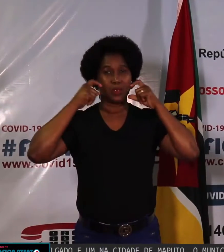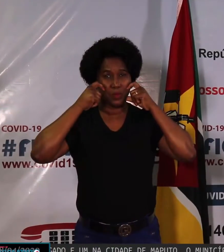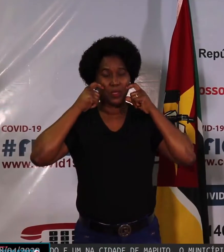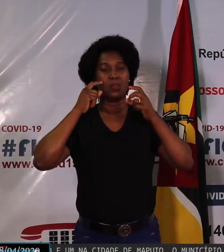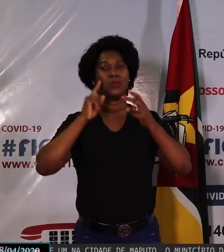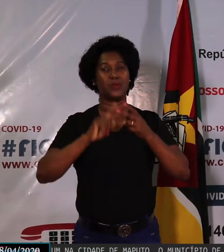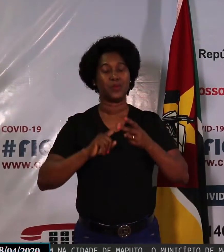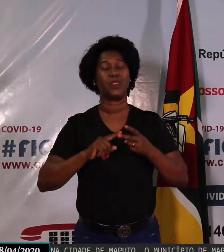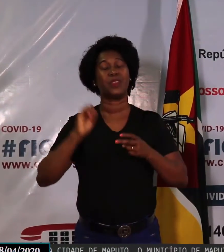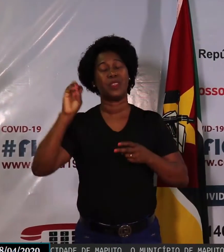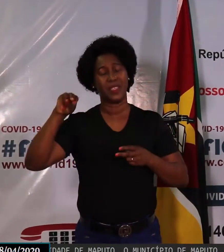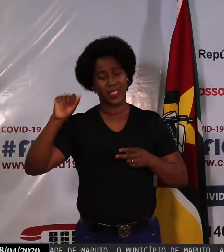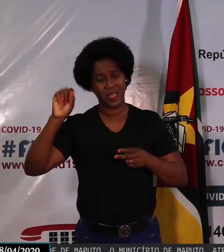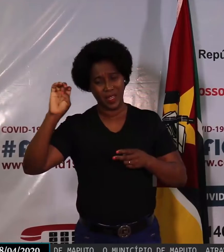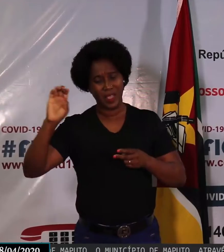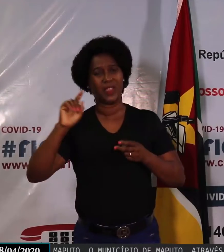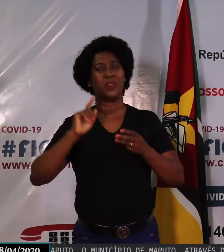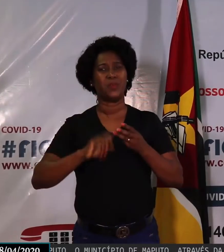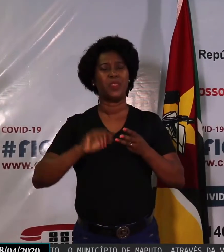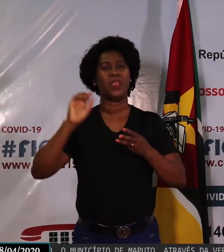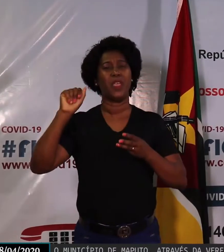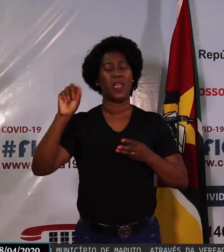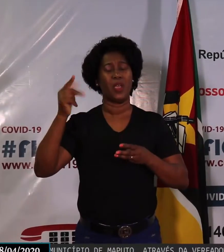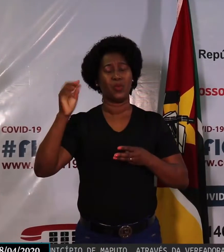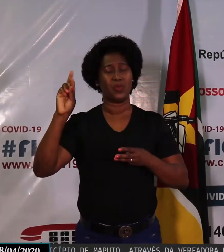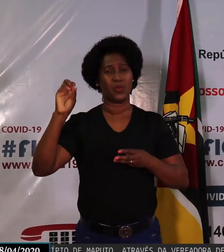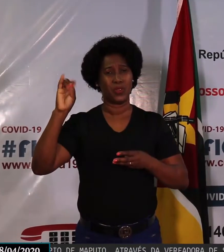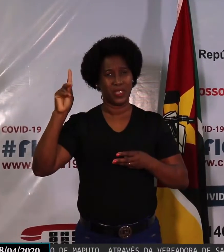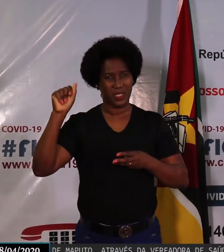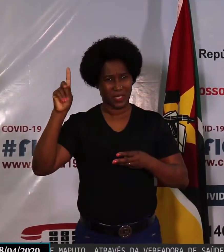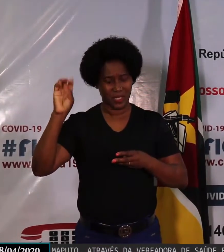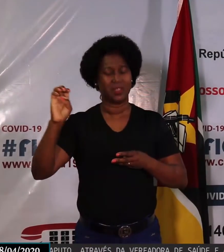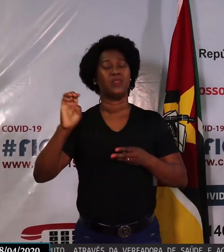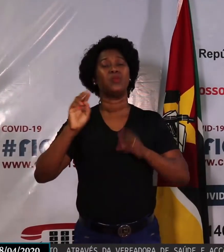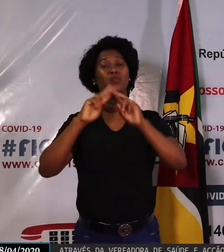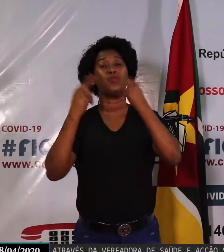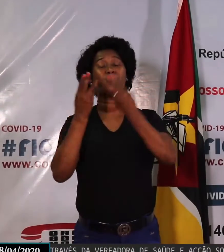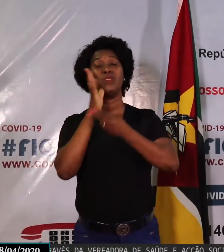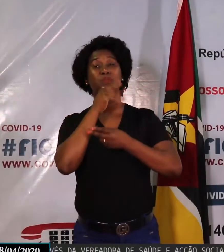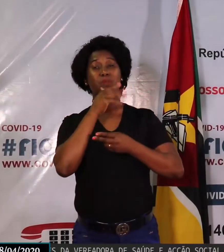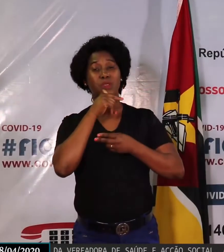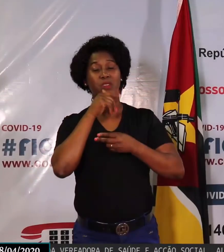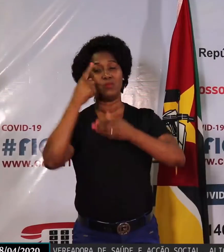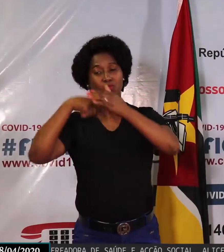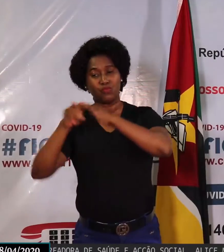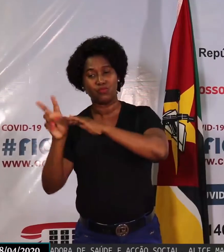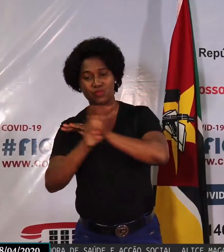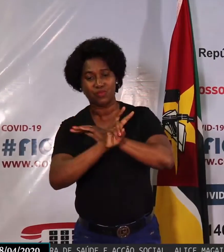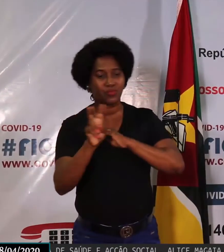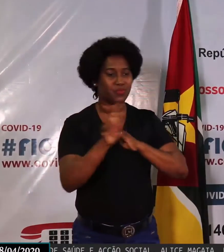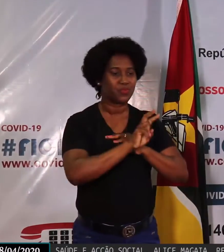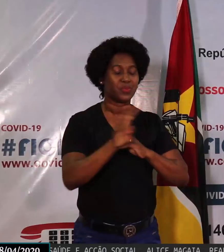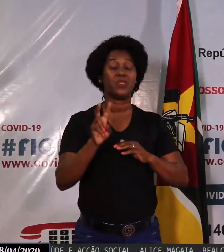Tributária, o INAI, o Conselho Municipal realizou ações de fiscalização em torno da especulação de preços e, na